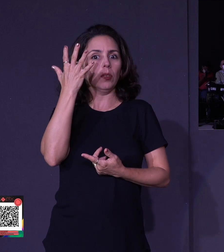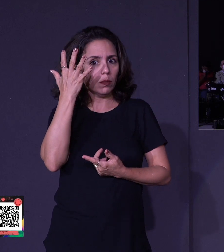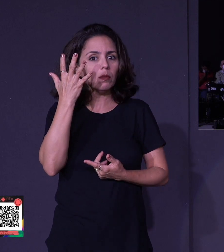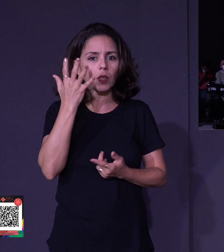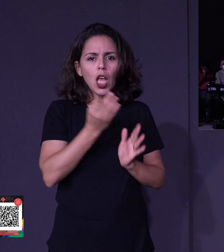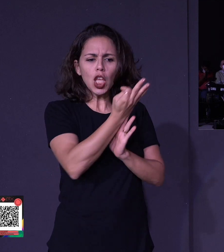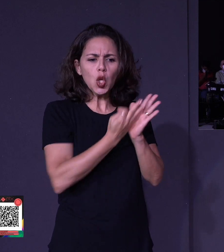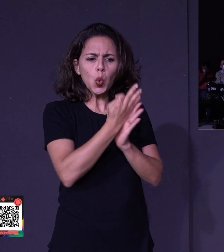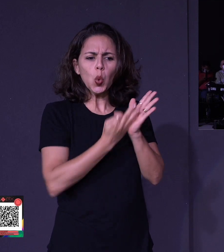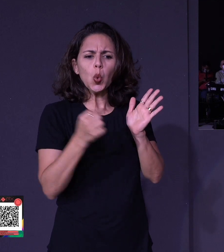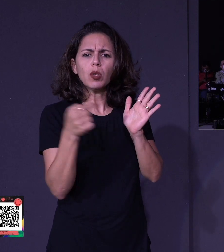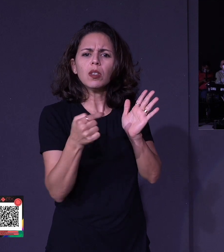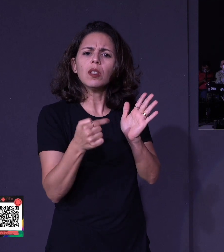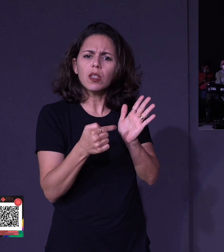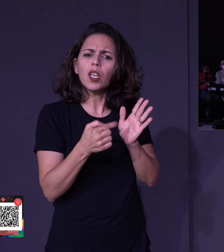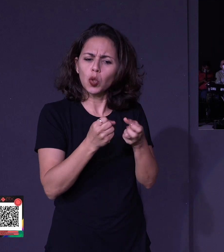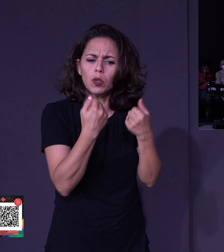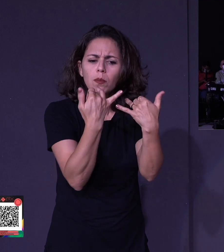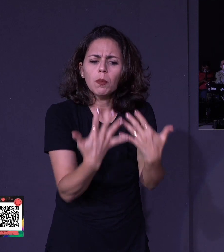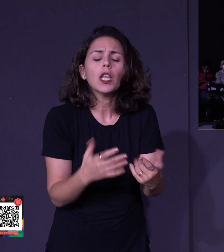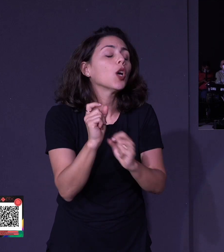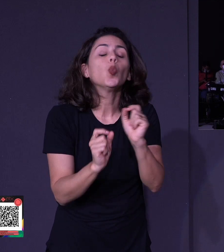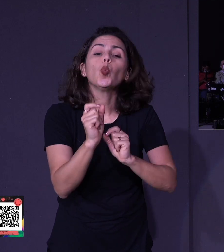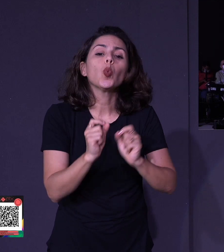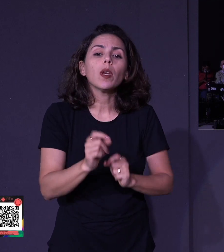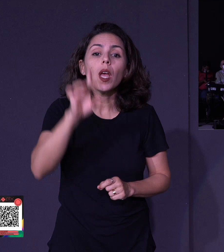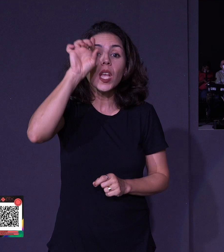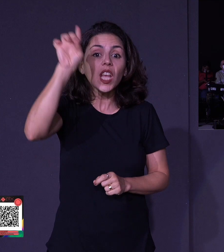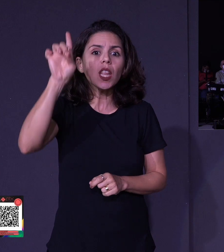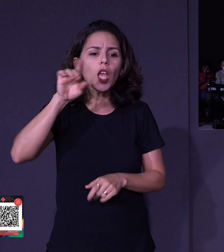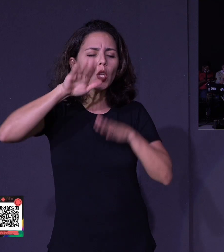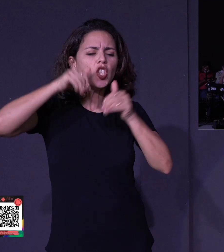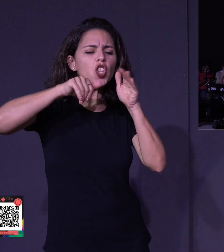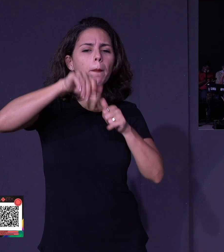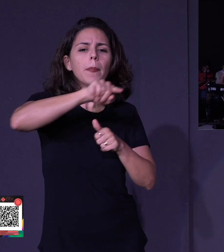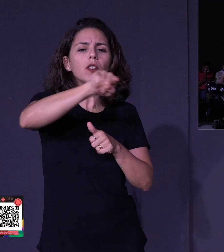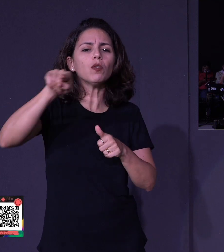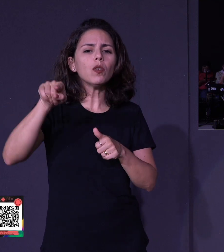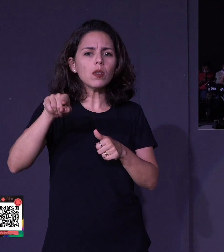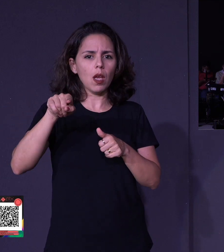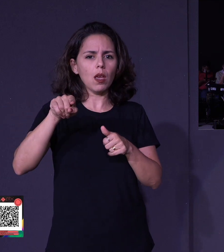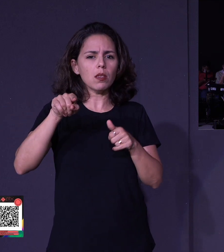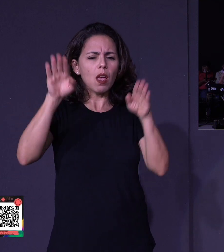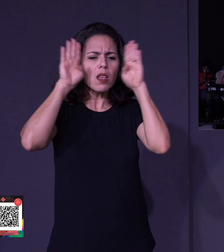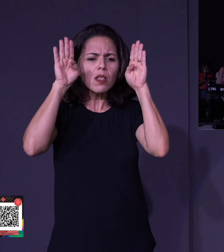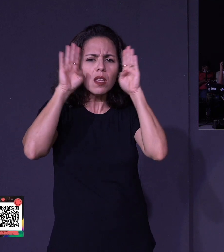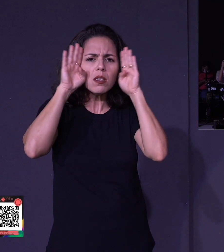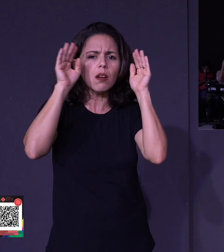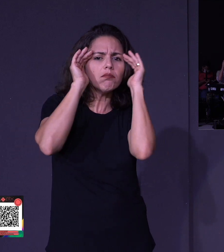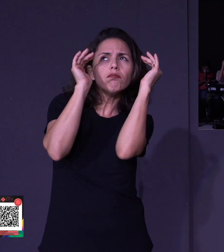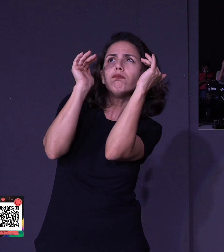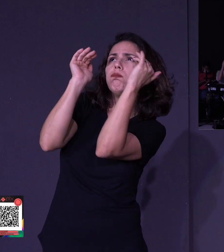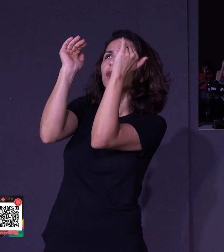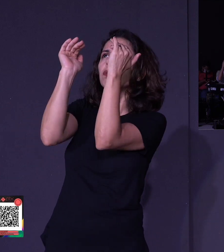que há um urgente chamamento. Olha aí no seu texto, na Bíblia, O texto nos diz que a